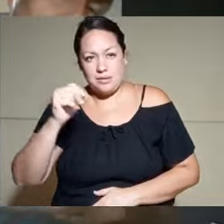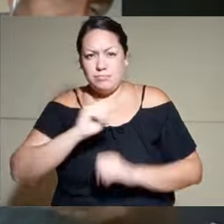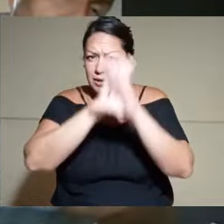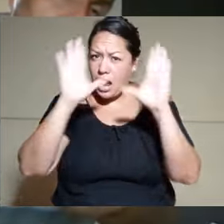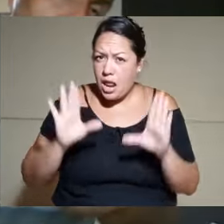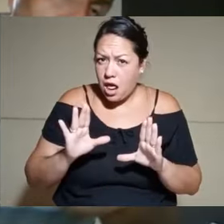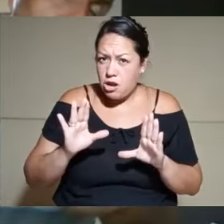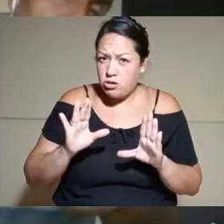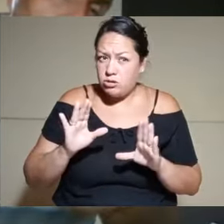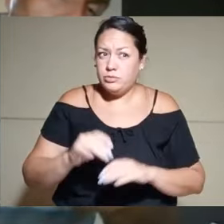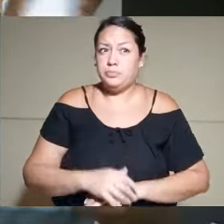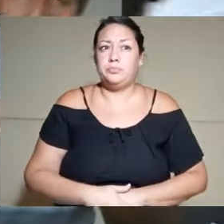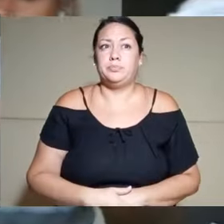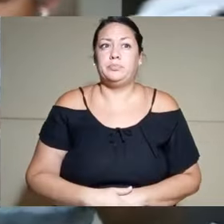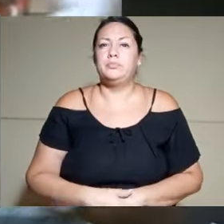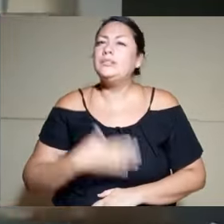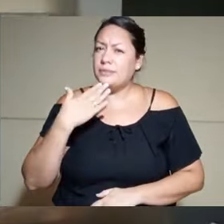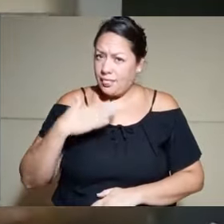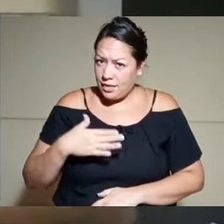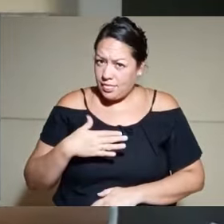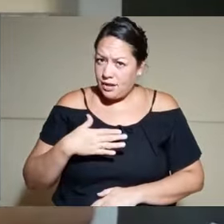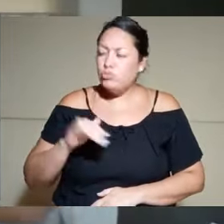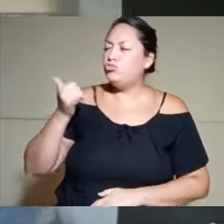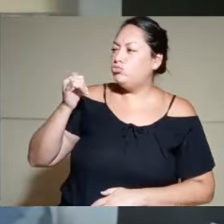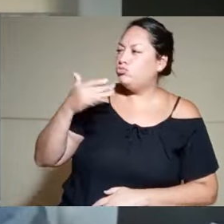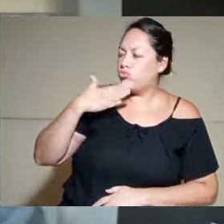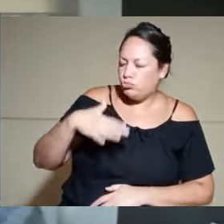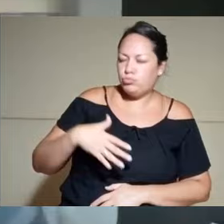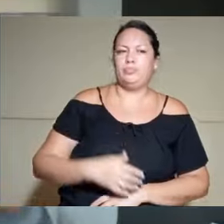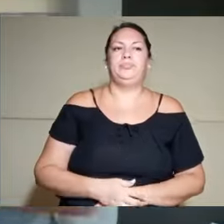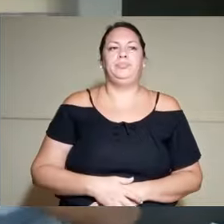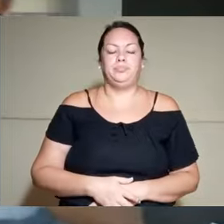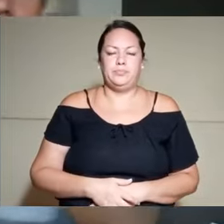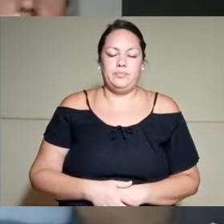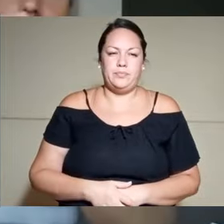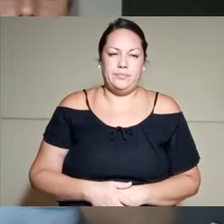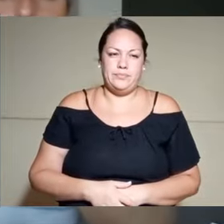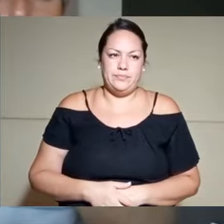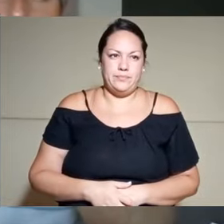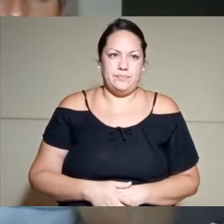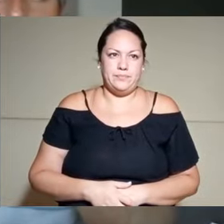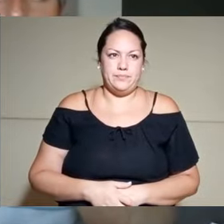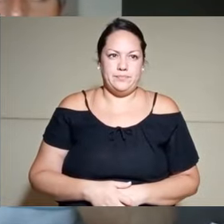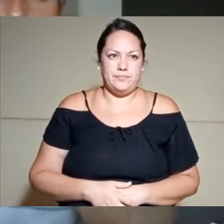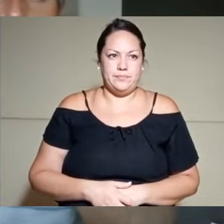ventrículo es la protuberancia. ¿Está claro? Sí.